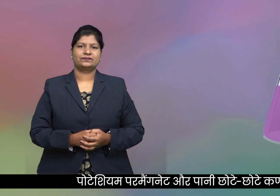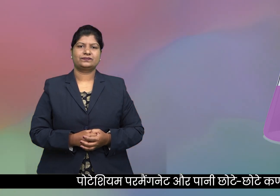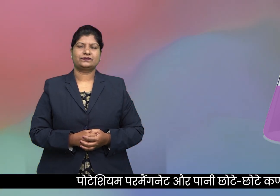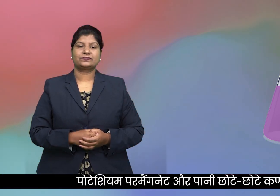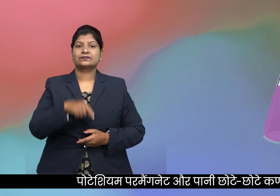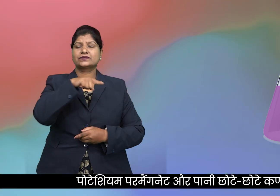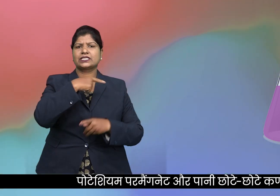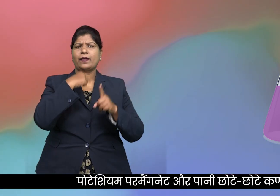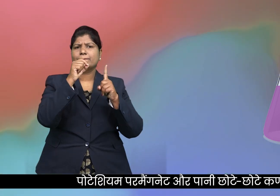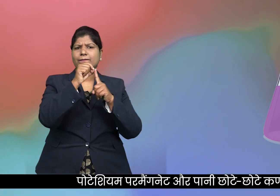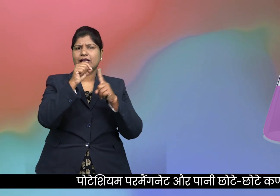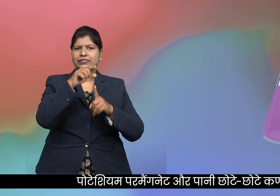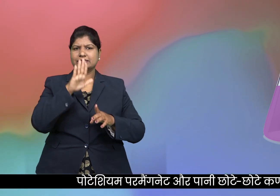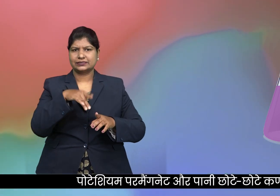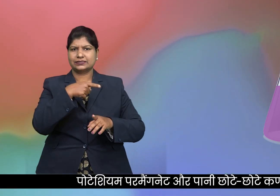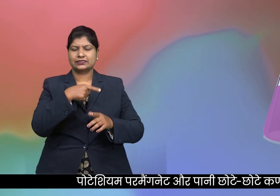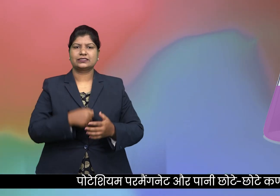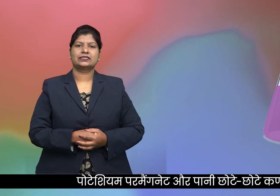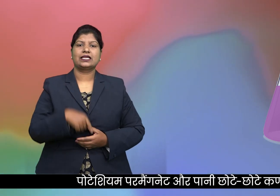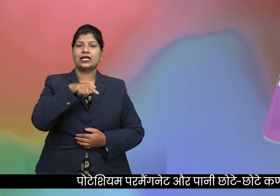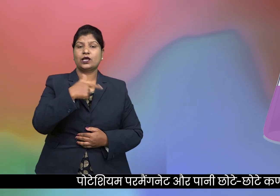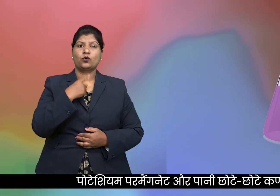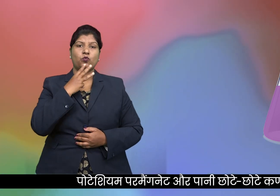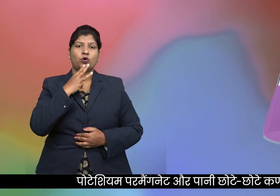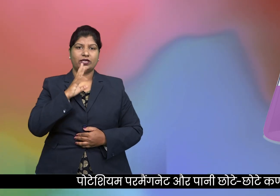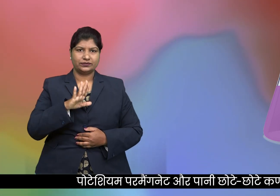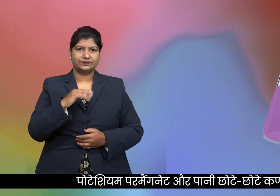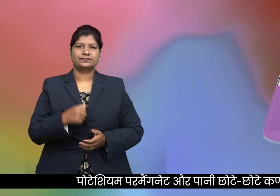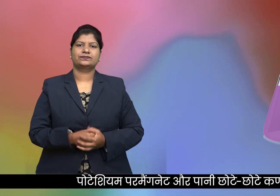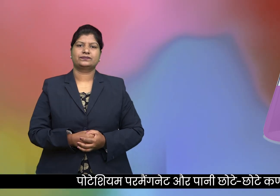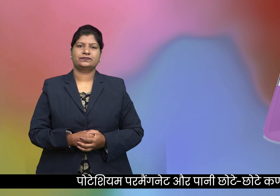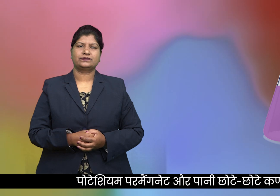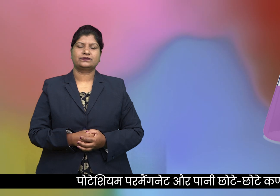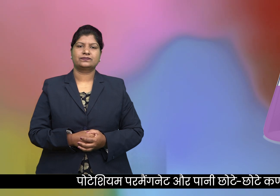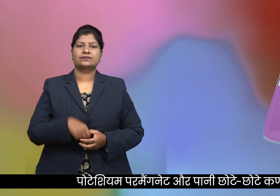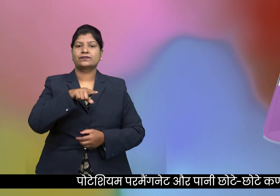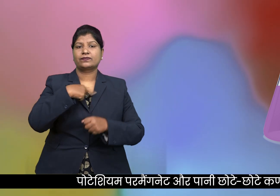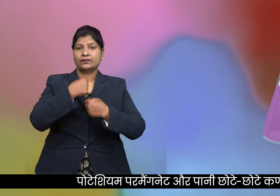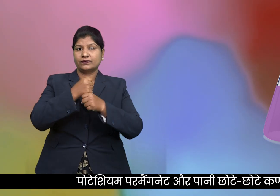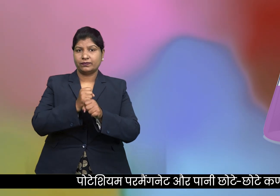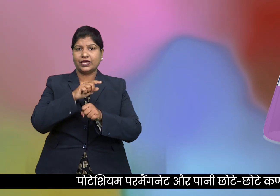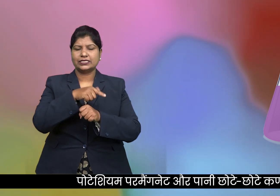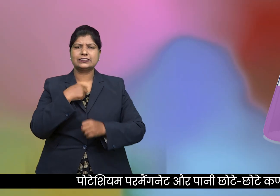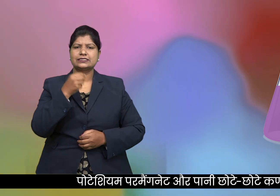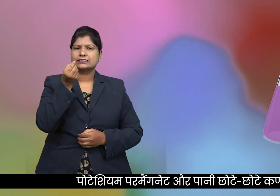पोटेशियम परमैंगनेट और पानी छोटे छोटे कणों से बने होते हैं।